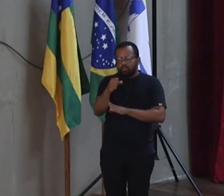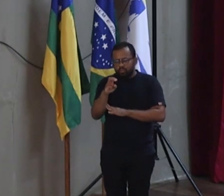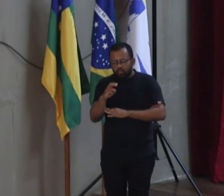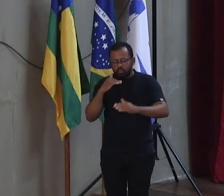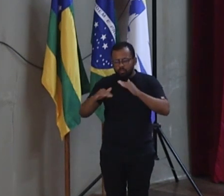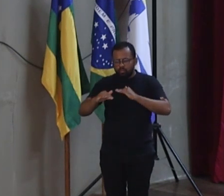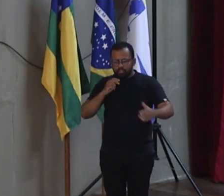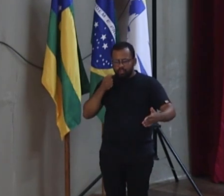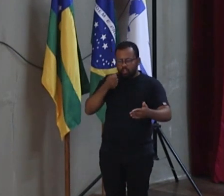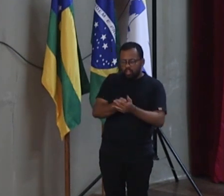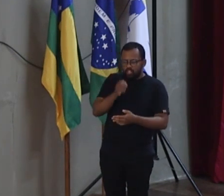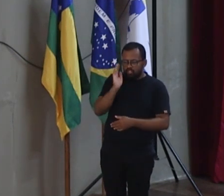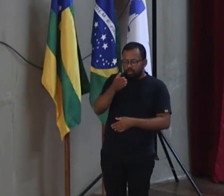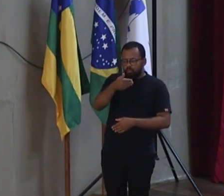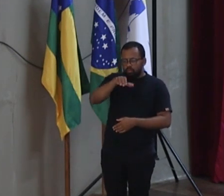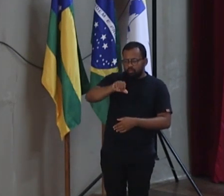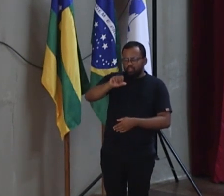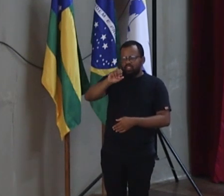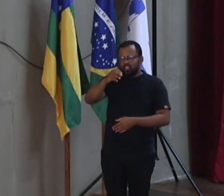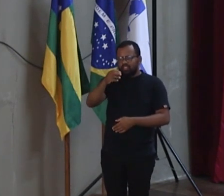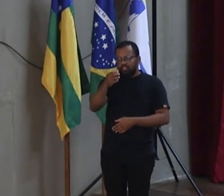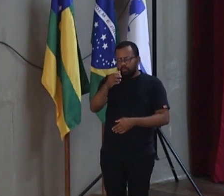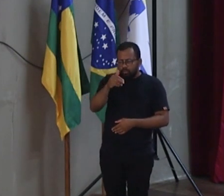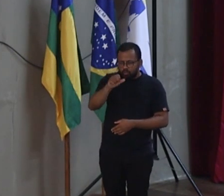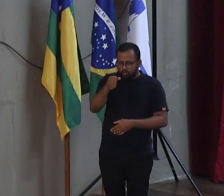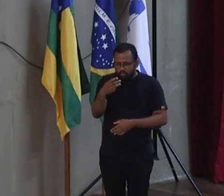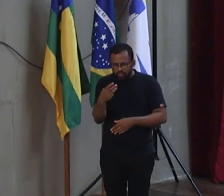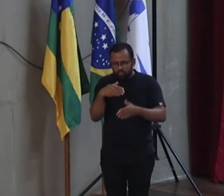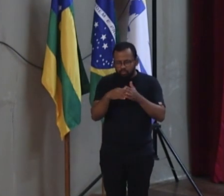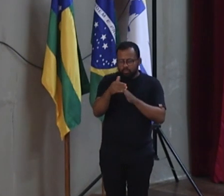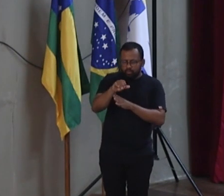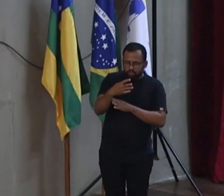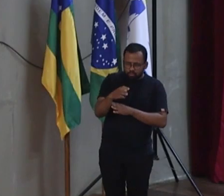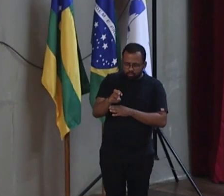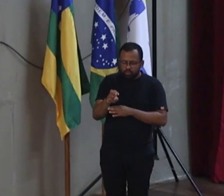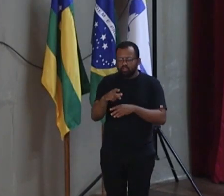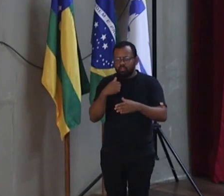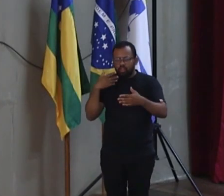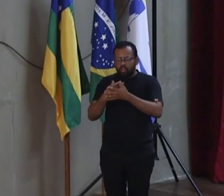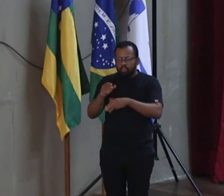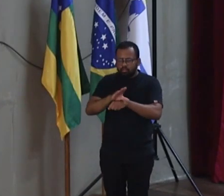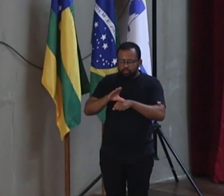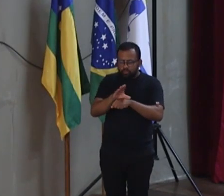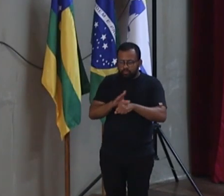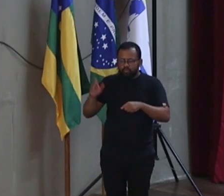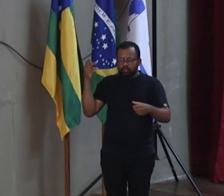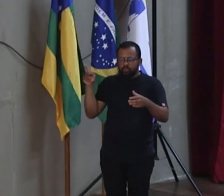movimento Direta Já, 83 e 84, da Assembleia Nacional Constituinte e da promulgação